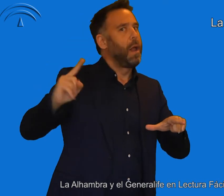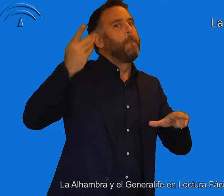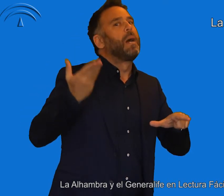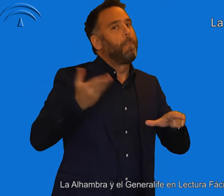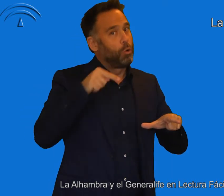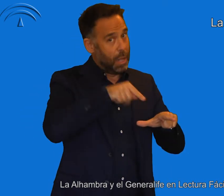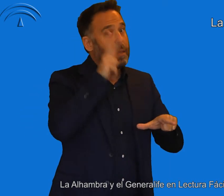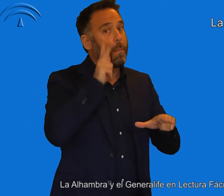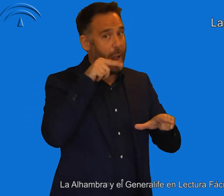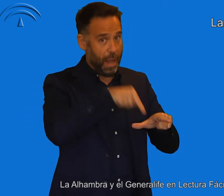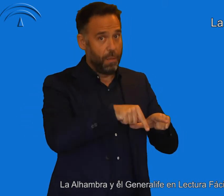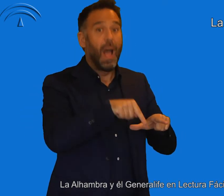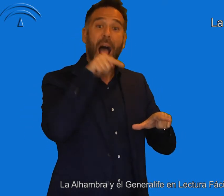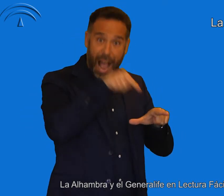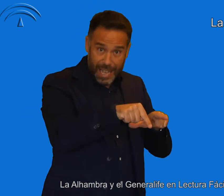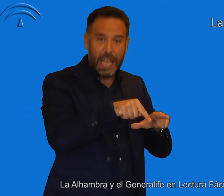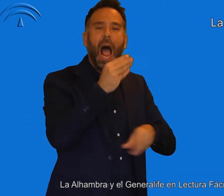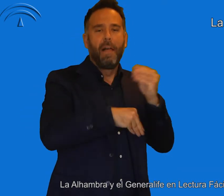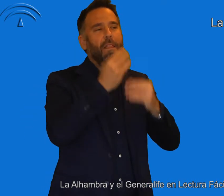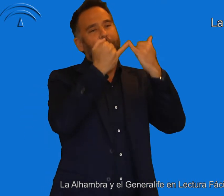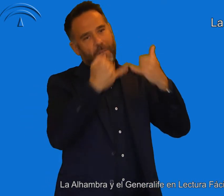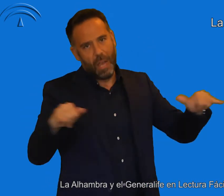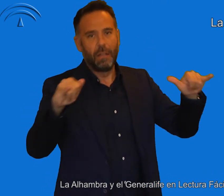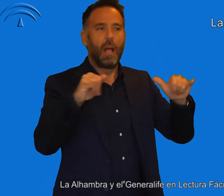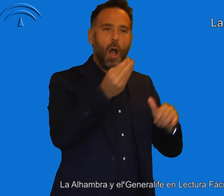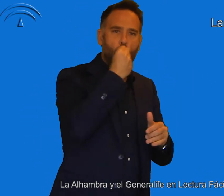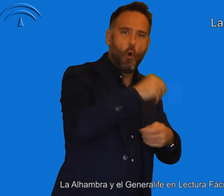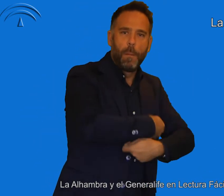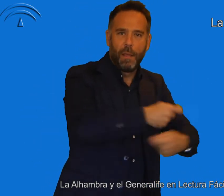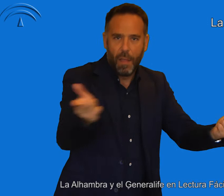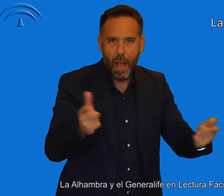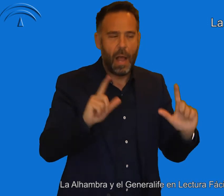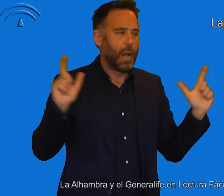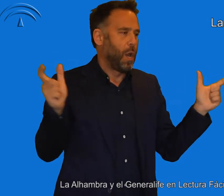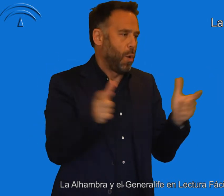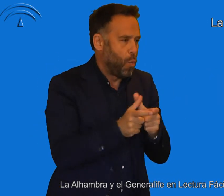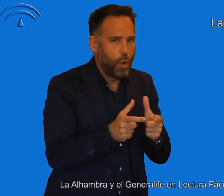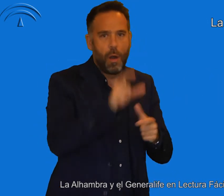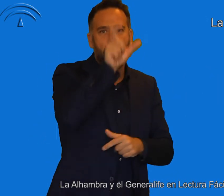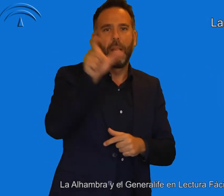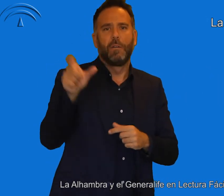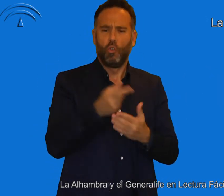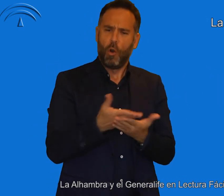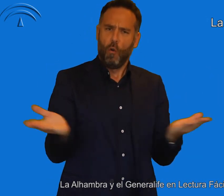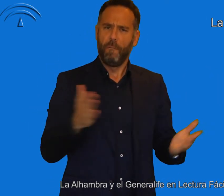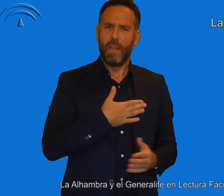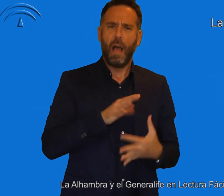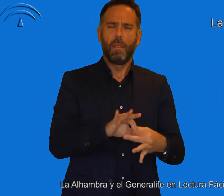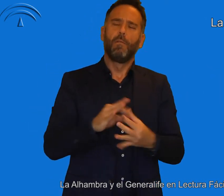palacio. En esta sala, el sultán celebra fiestas, banquetes y reuniones con personas de confianza.